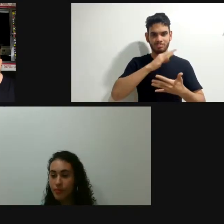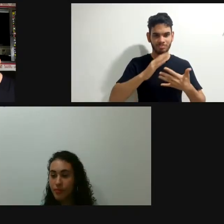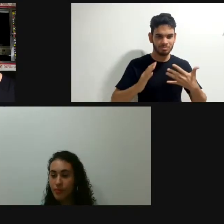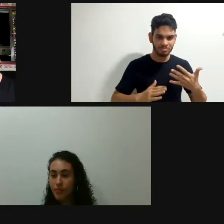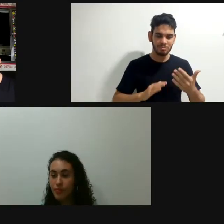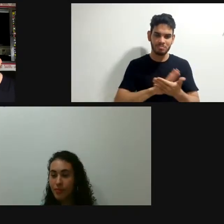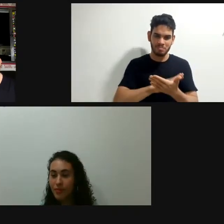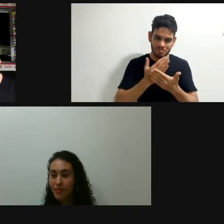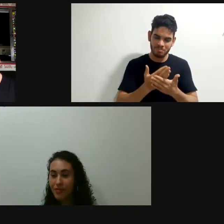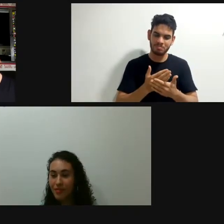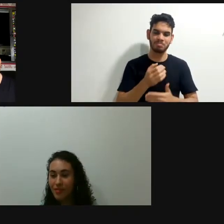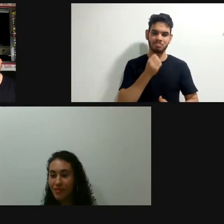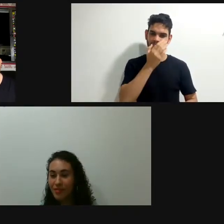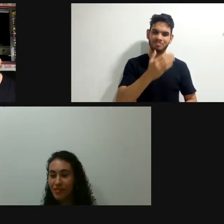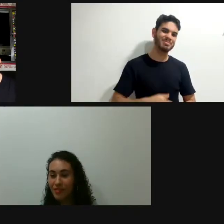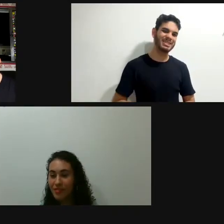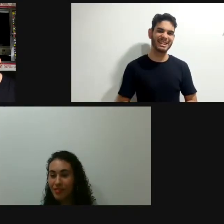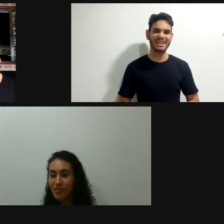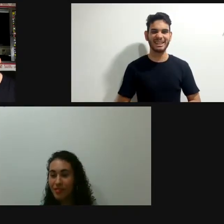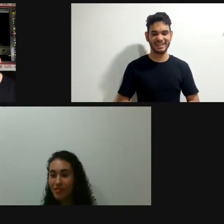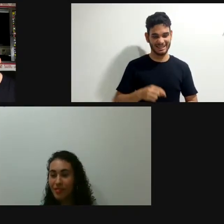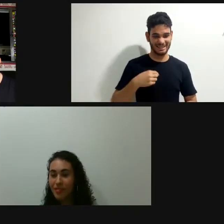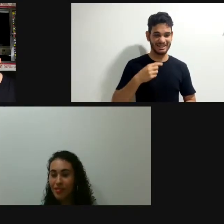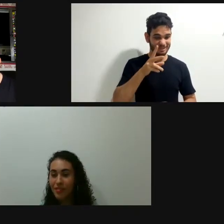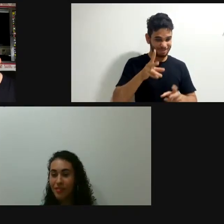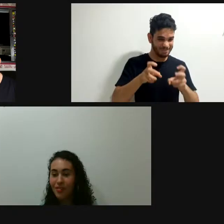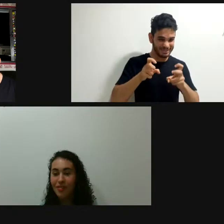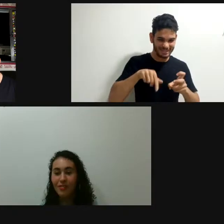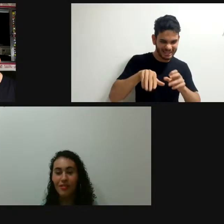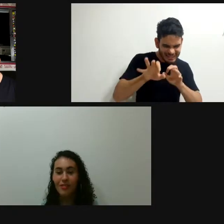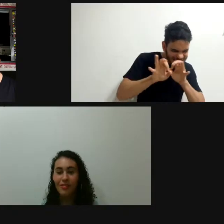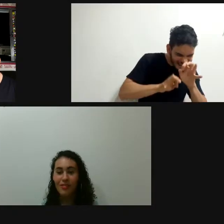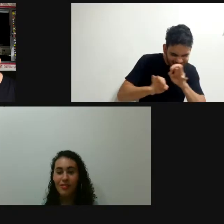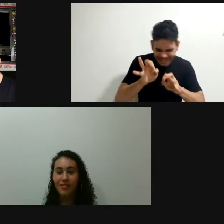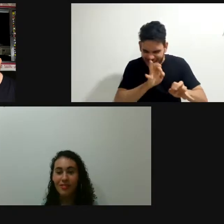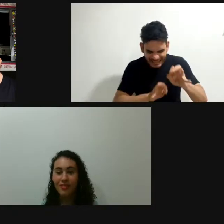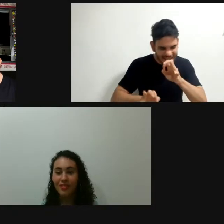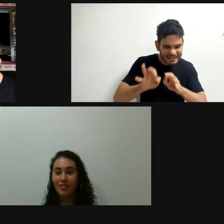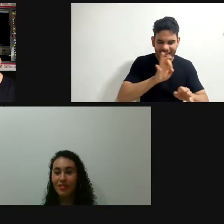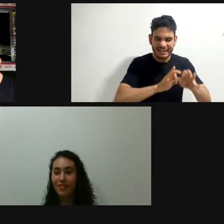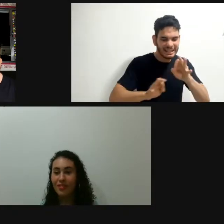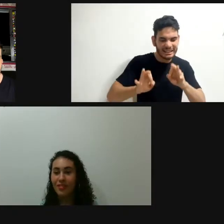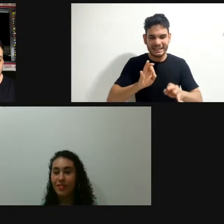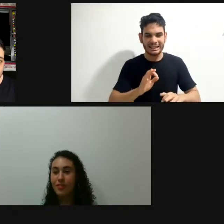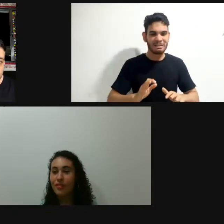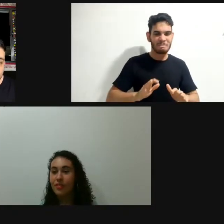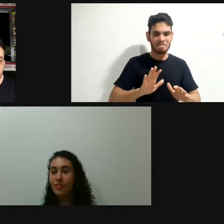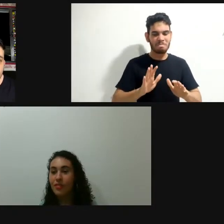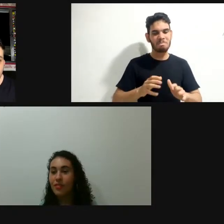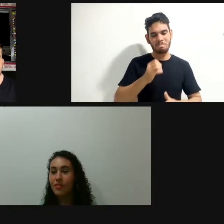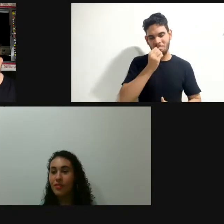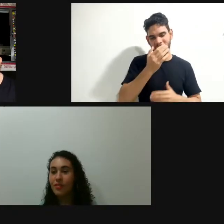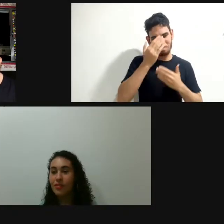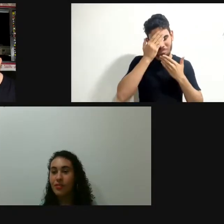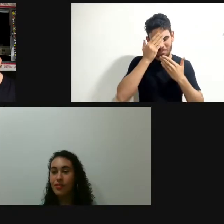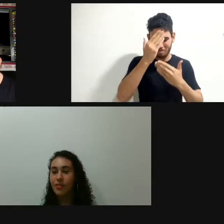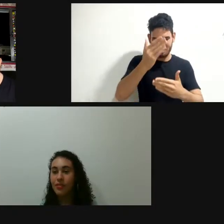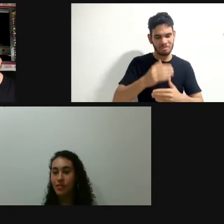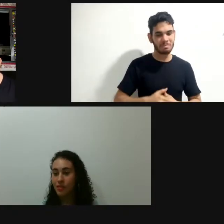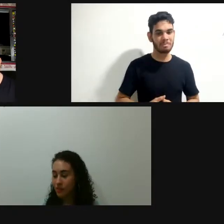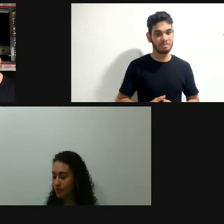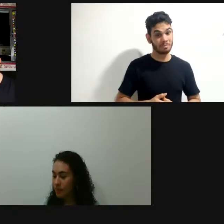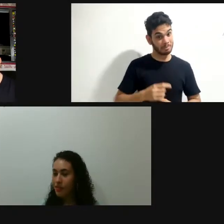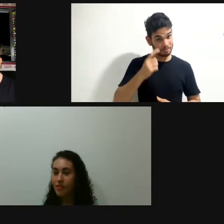fizeram gambiarra igual eu faço aqui meus vídeos para estar aqui. Então, agradeço de verdade. Eu tinha falado anteriormente,